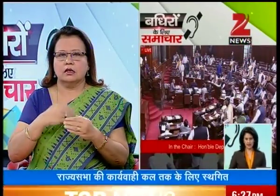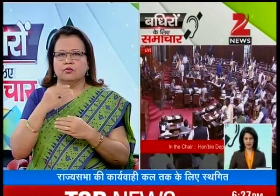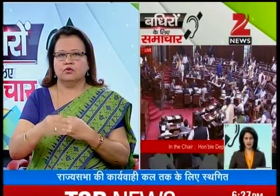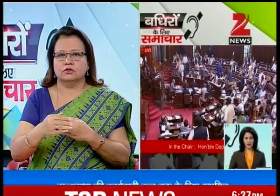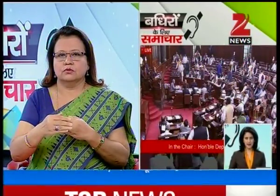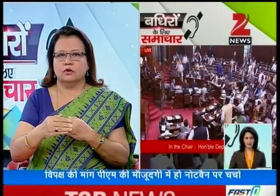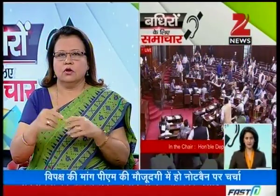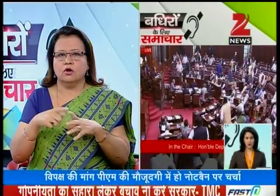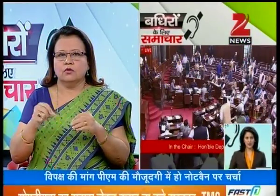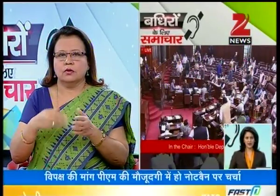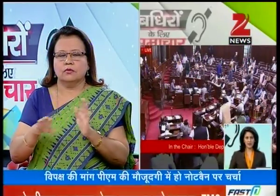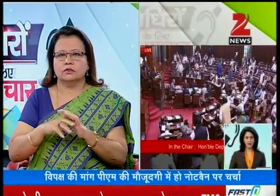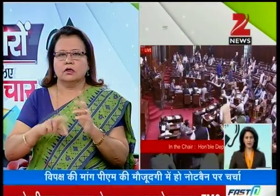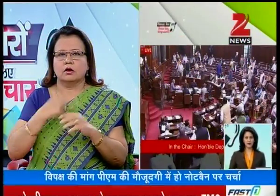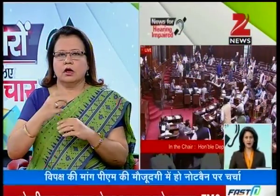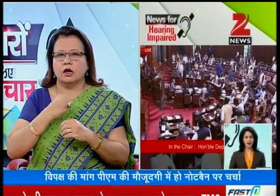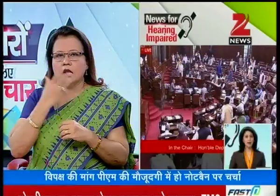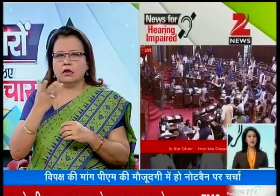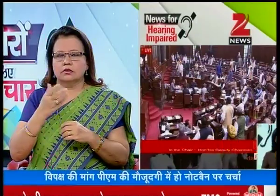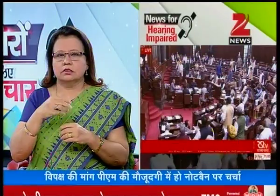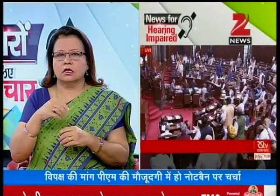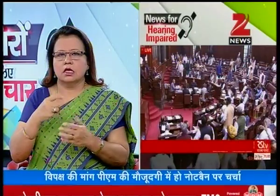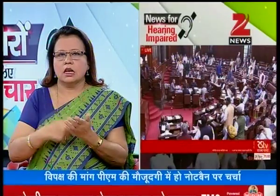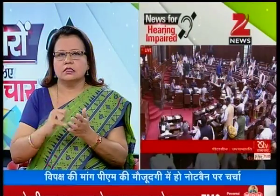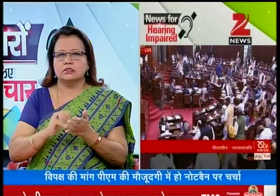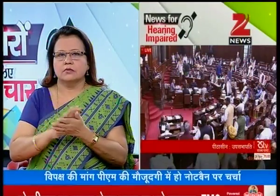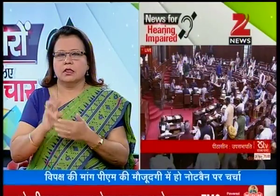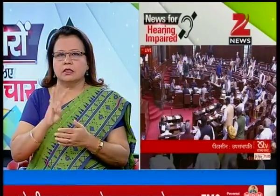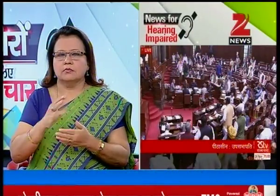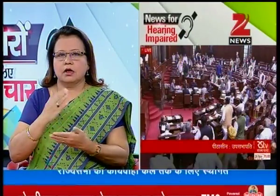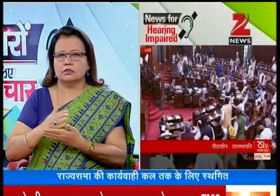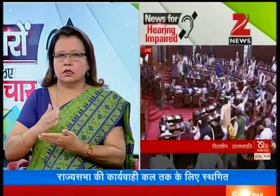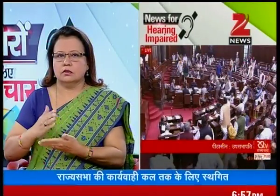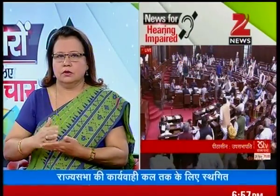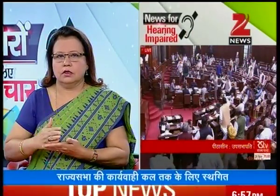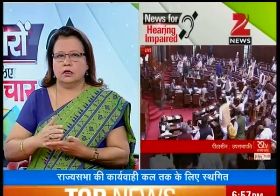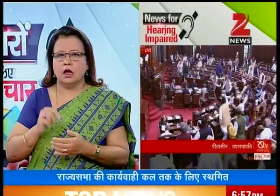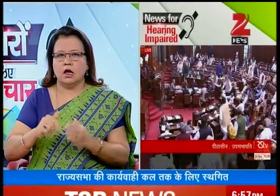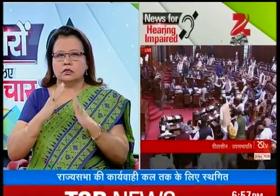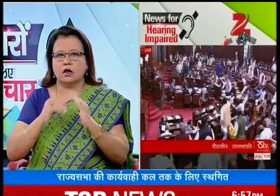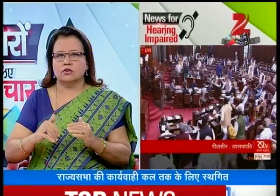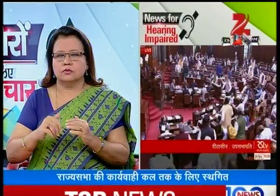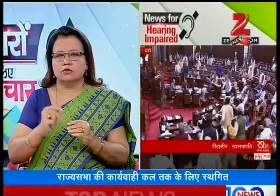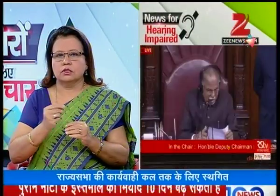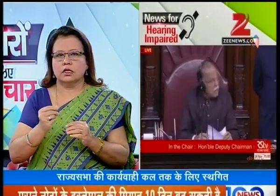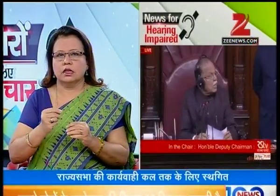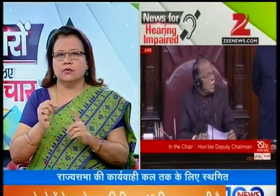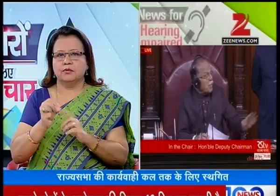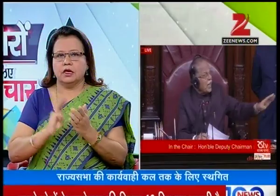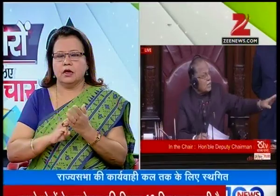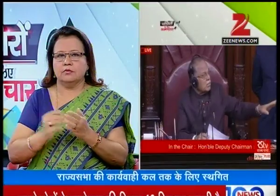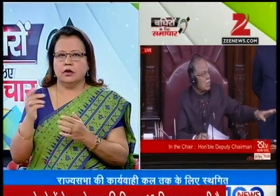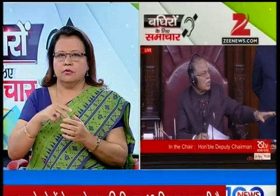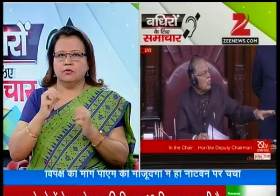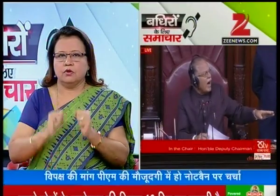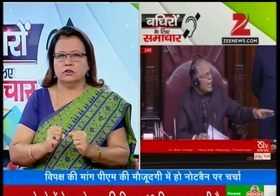लिए स्थगित कर दी गई है नोटबंदी पर विपक्ष के हंगामे की वजह से राज्यसभा तीन बार स्थगित की गई आज हाउस में कुछ देर के लिए पीएम